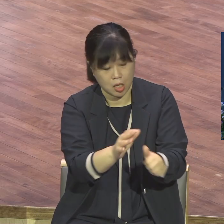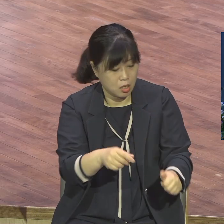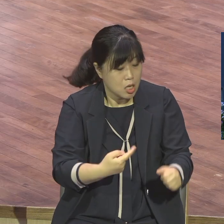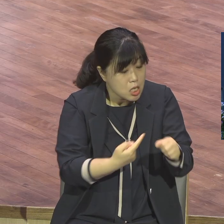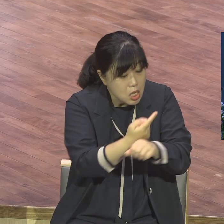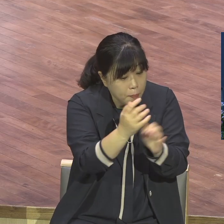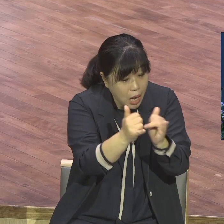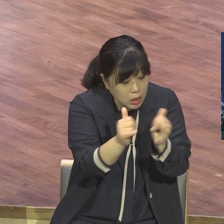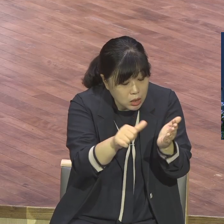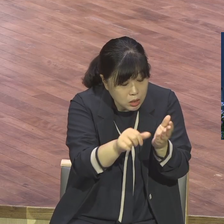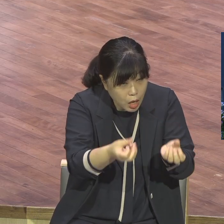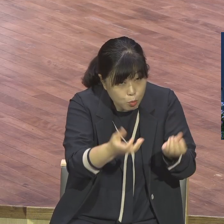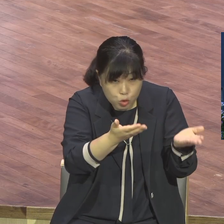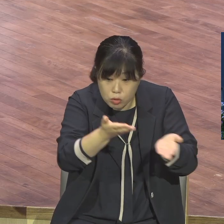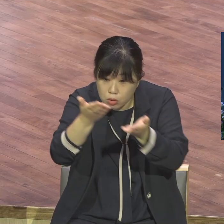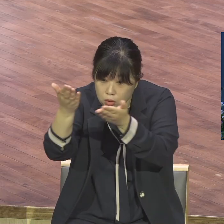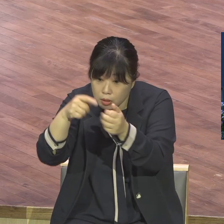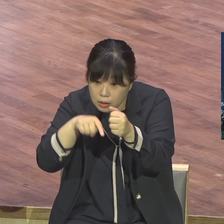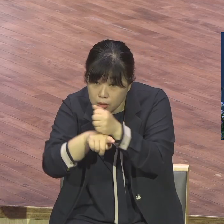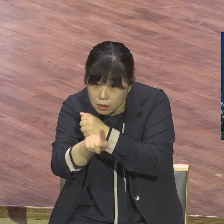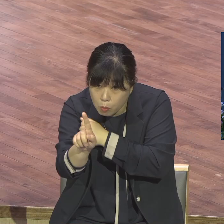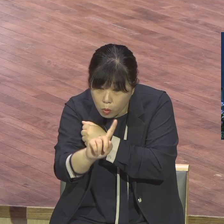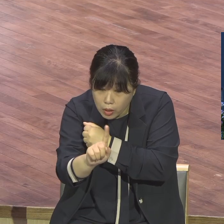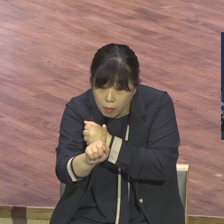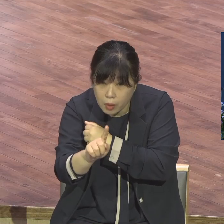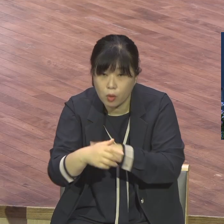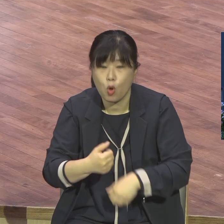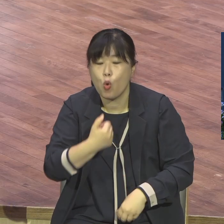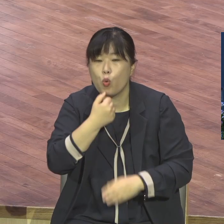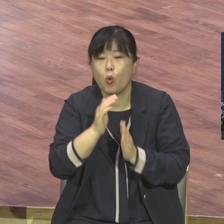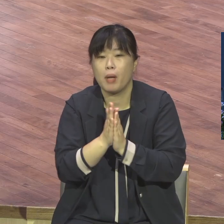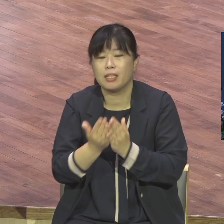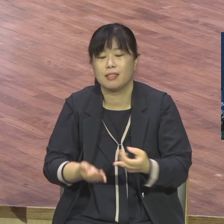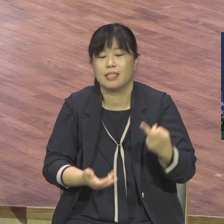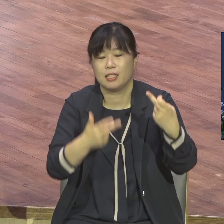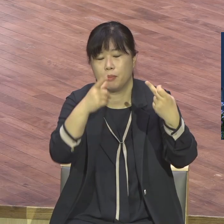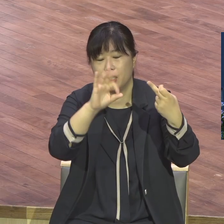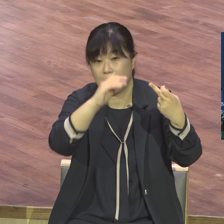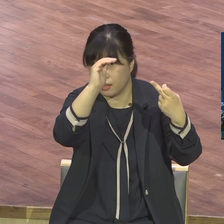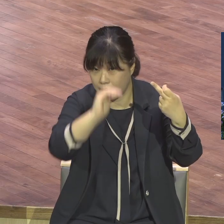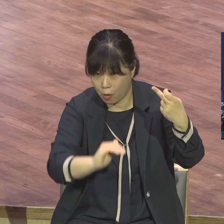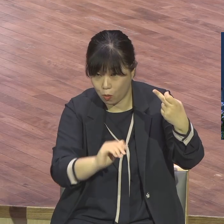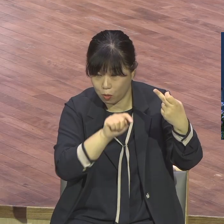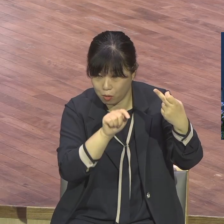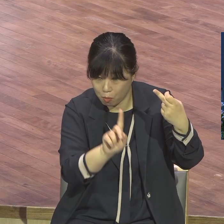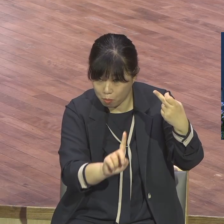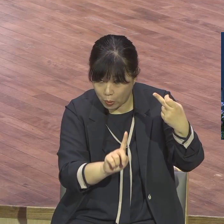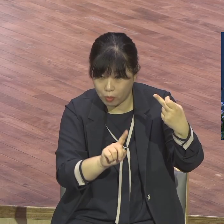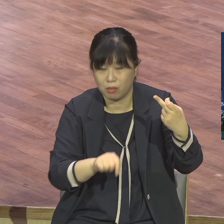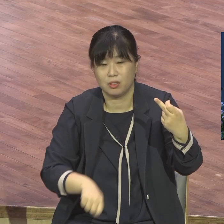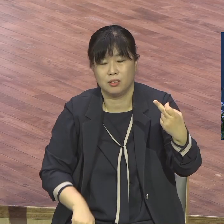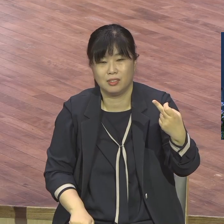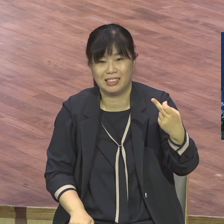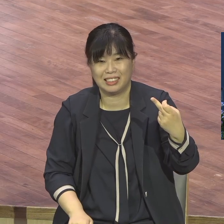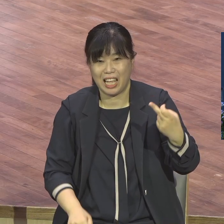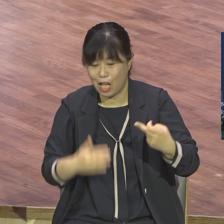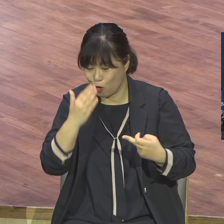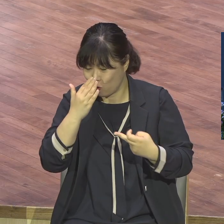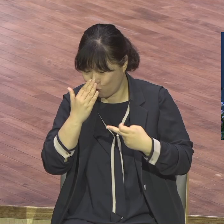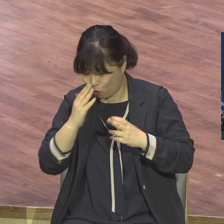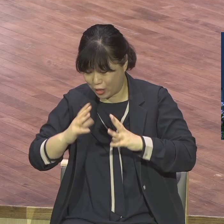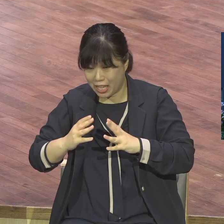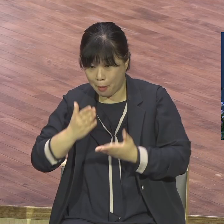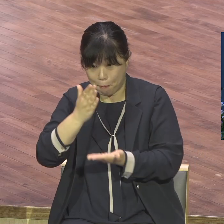것은요. 로마서 12장 1절 2절의 말씀을 적용한 거예요. 이방인도 자신들처럼